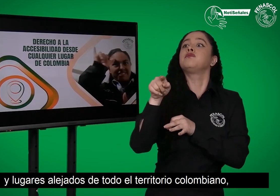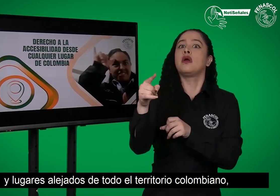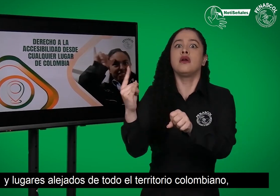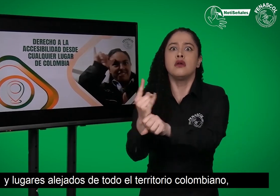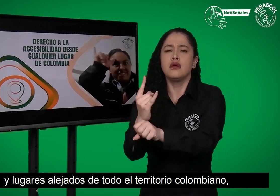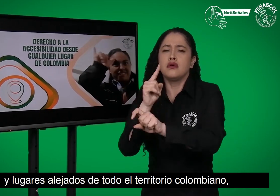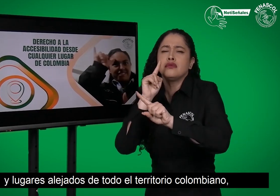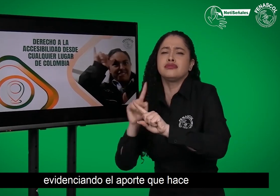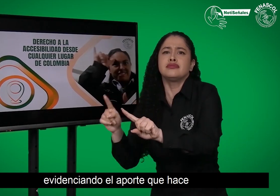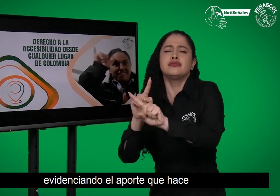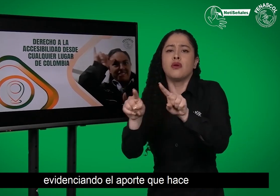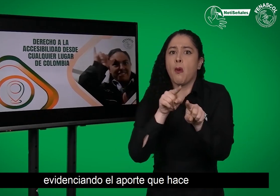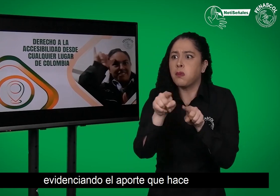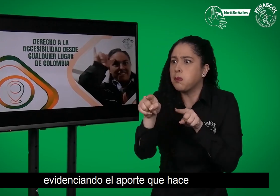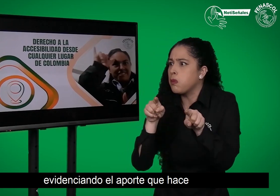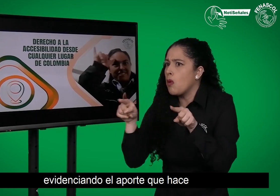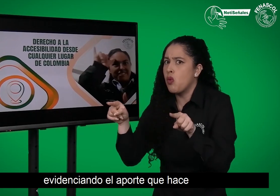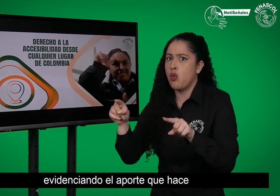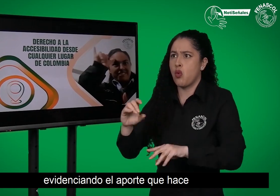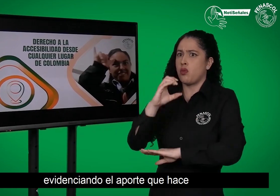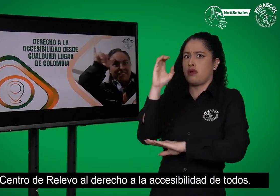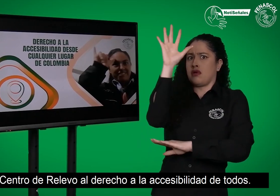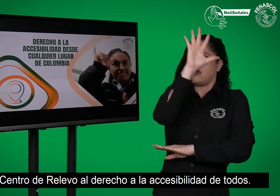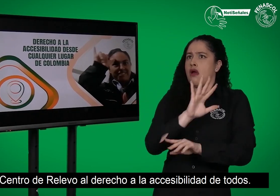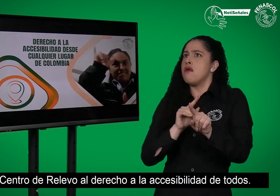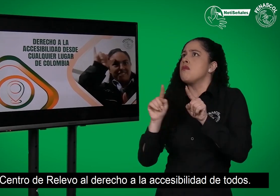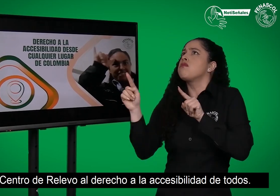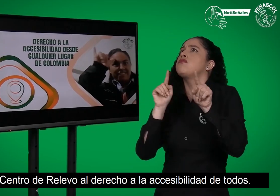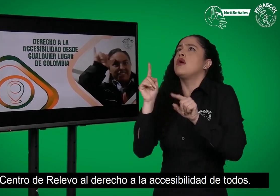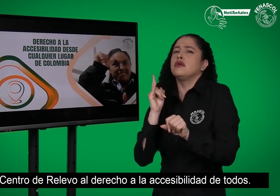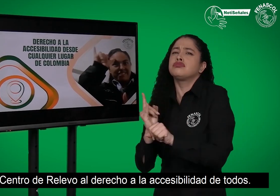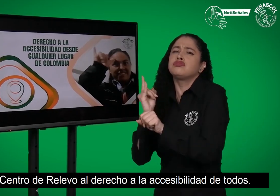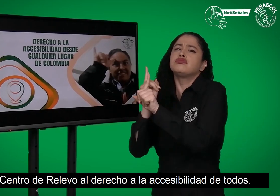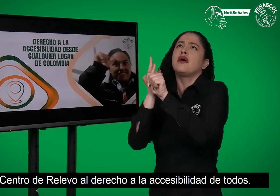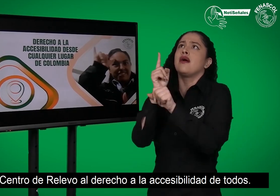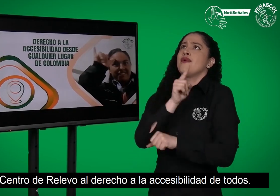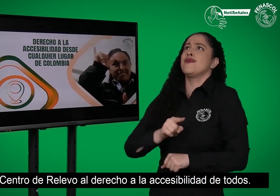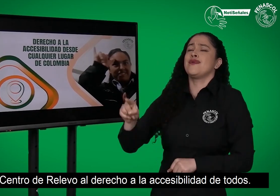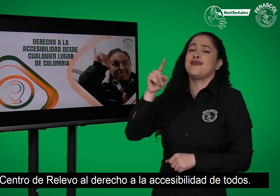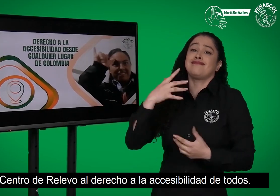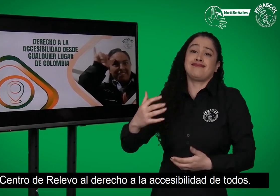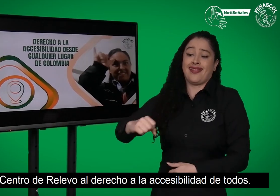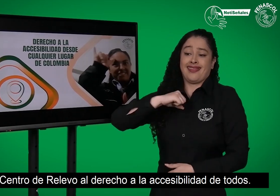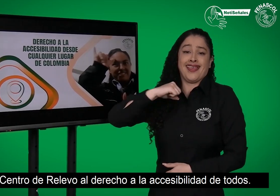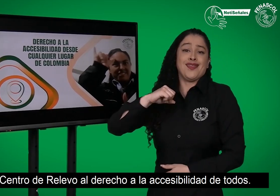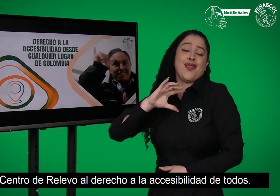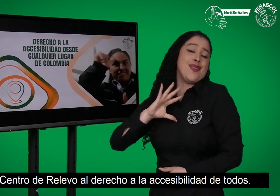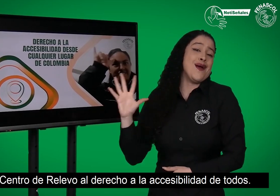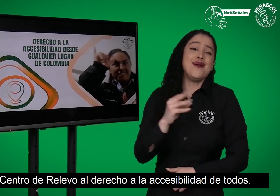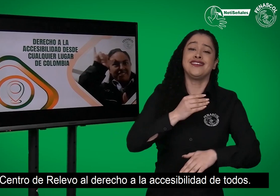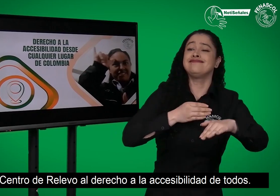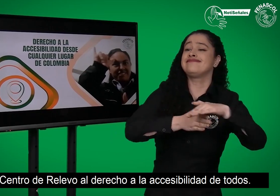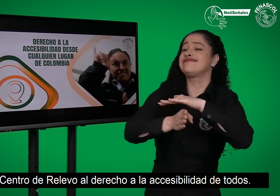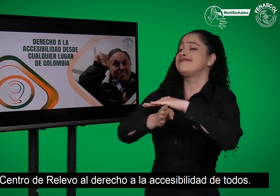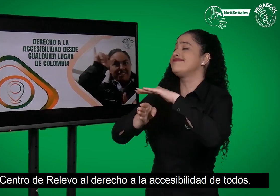colombiano, evidenciando el aporte que hace el Centro de Relevo al derecho a la accesibilidad de todos.